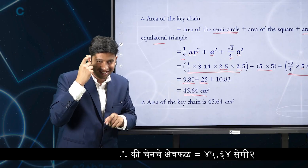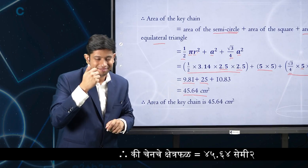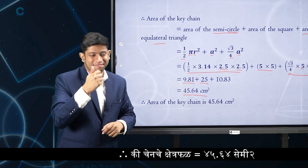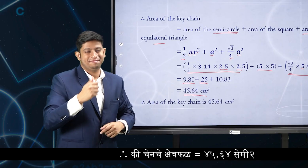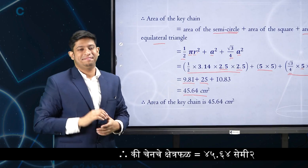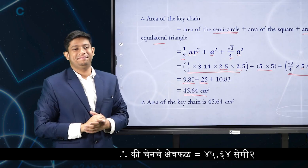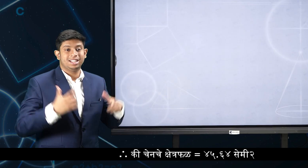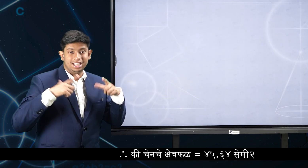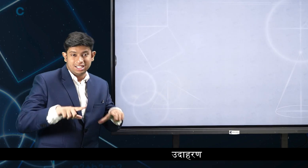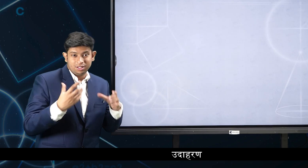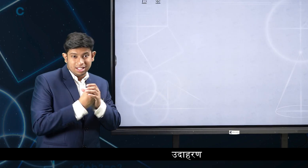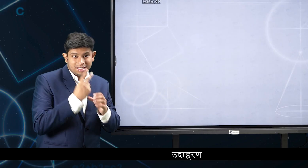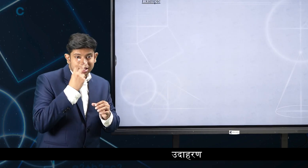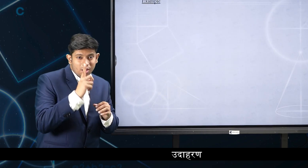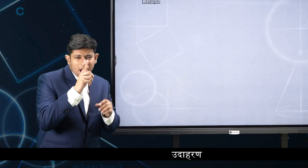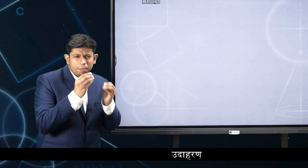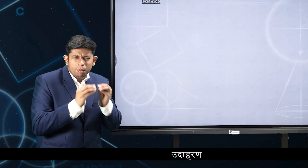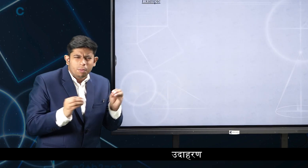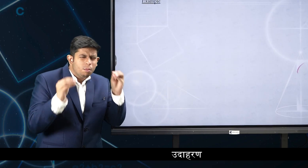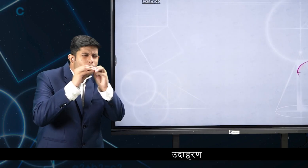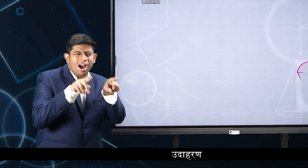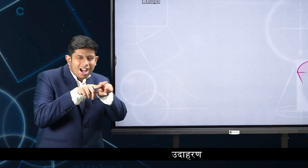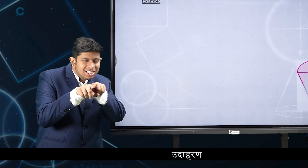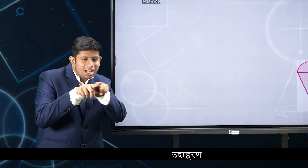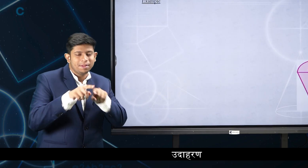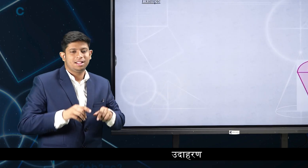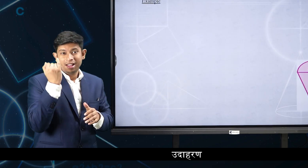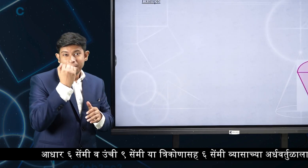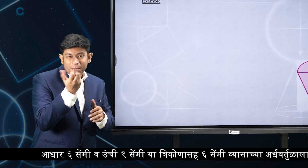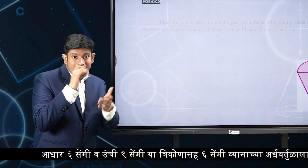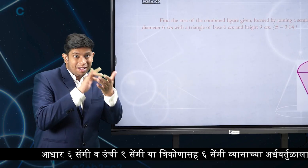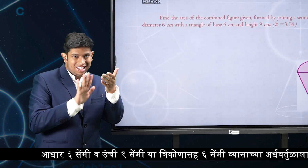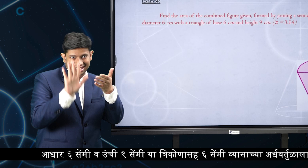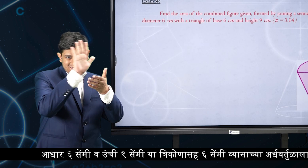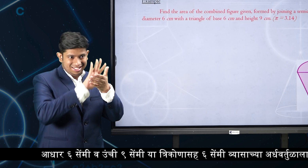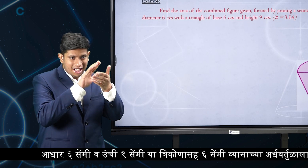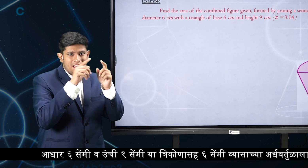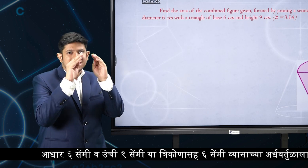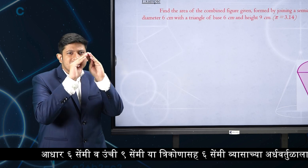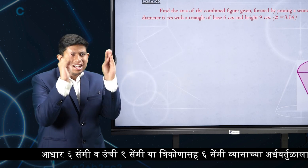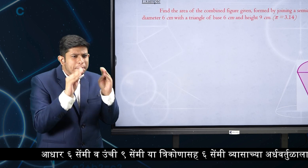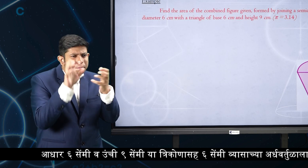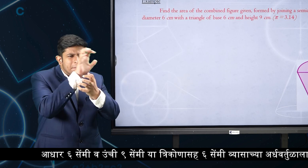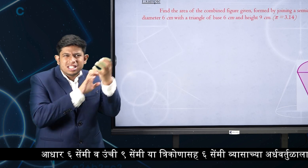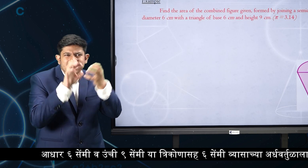उदाहरण: आधार 6 सेंटीमीटर व उंची